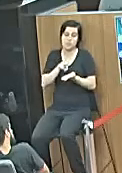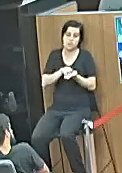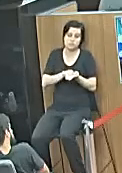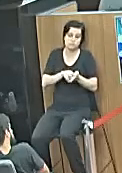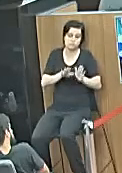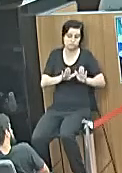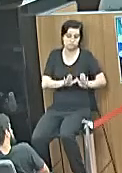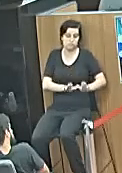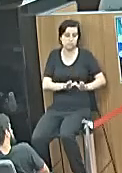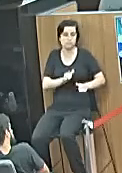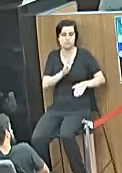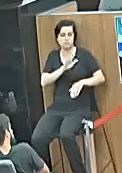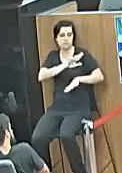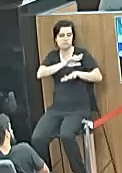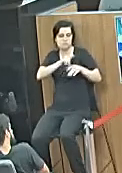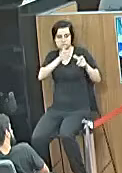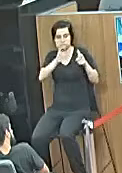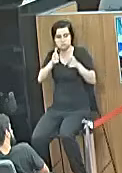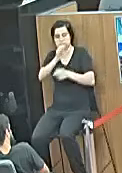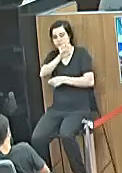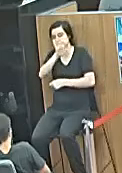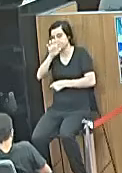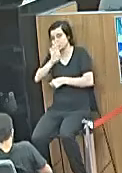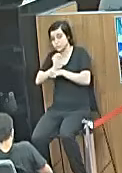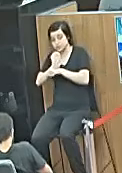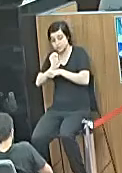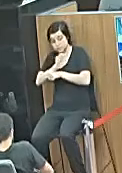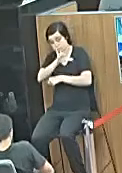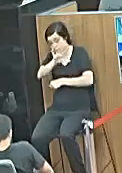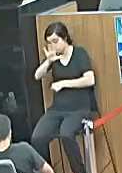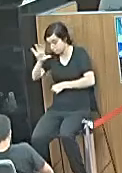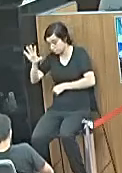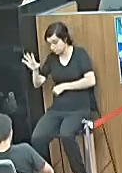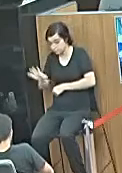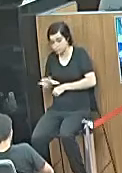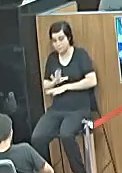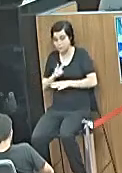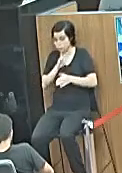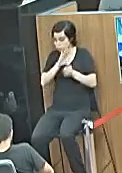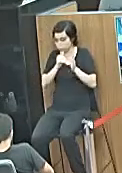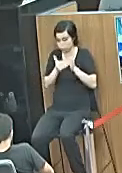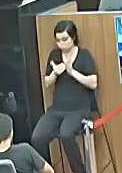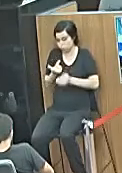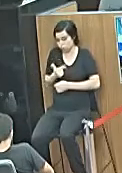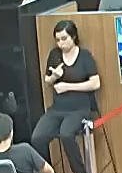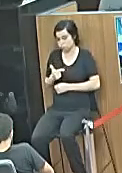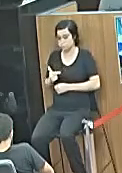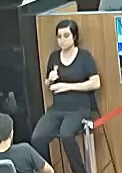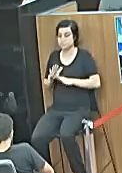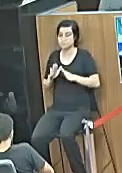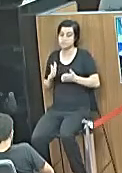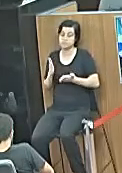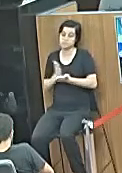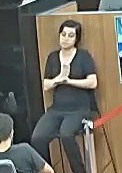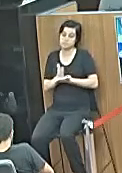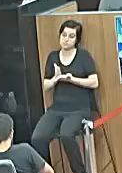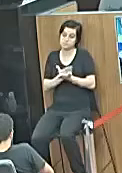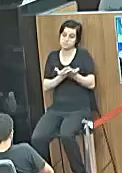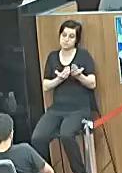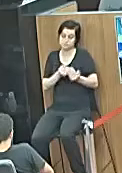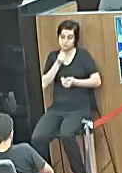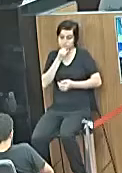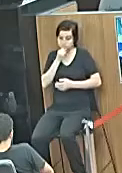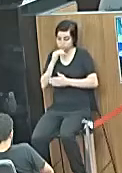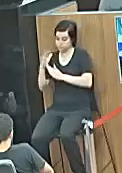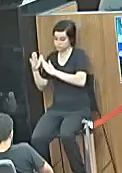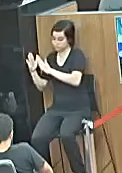distribuídas no estado né e mas não em todas as regiões e têm adolescentes que são internados distantes das suas